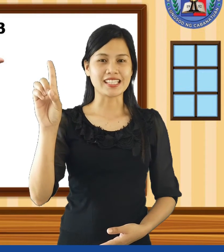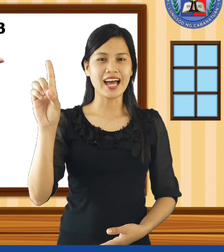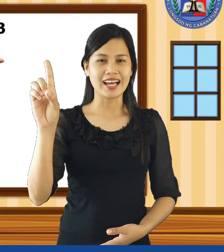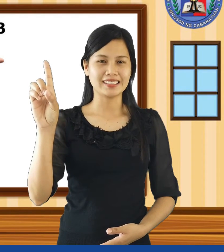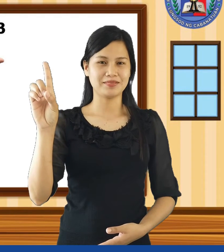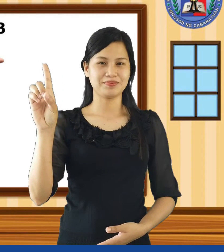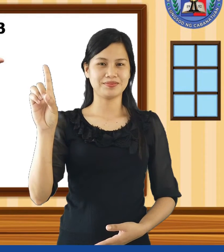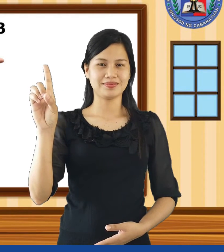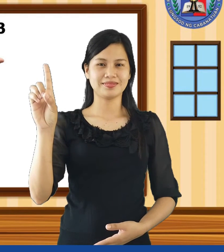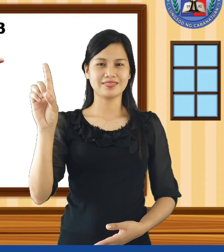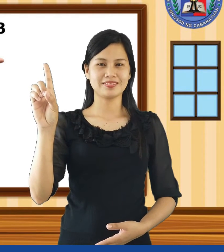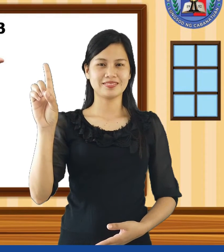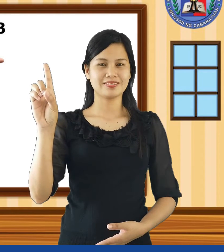Isa.